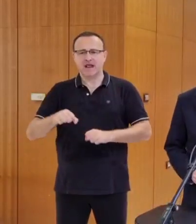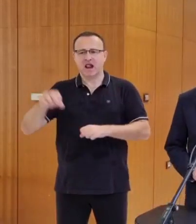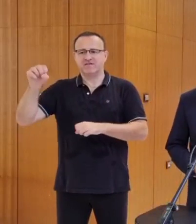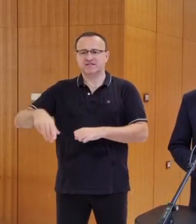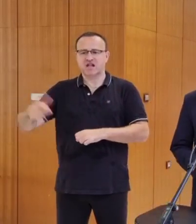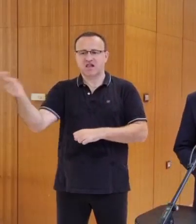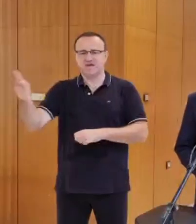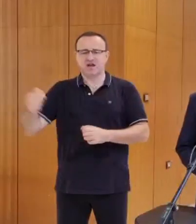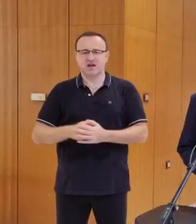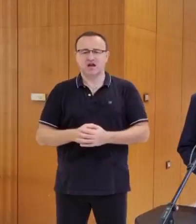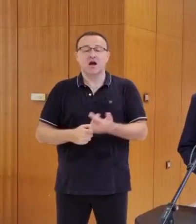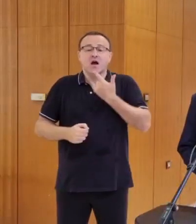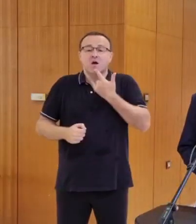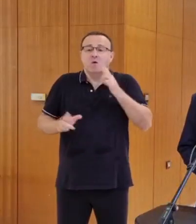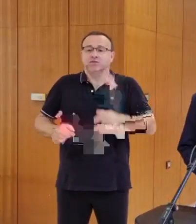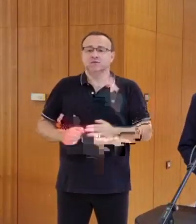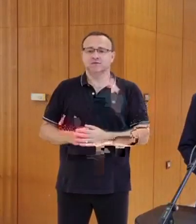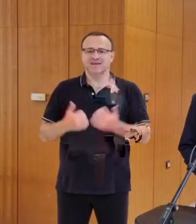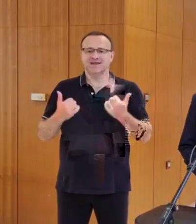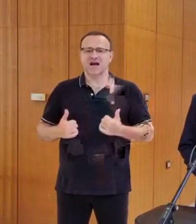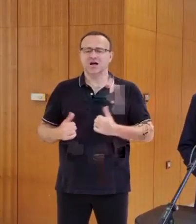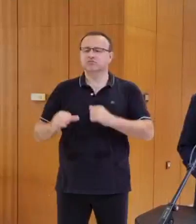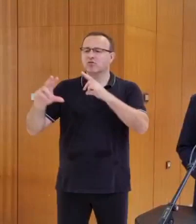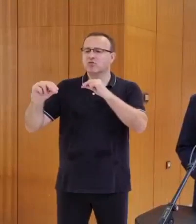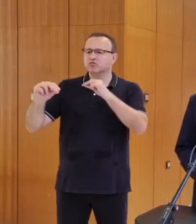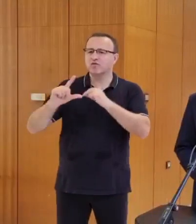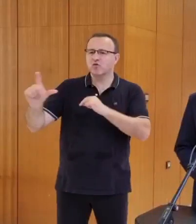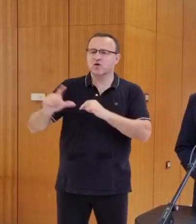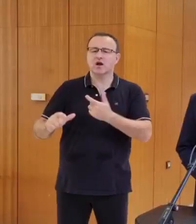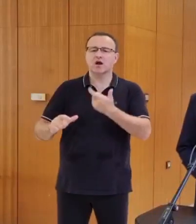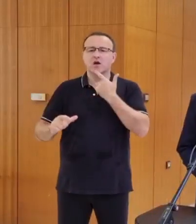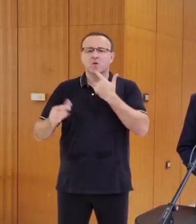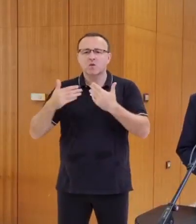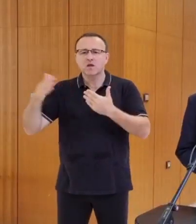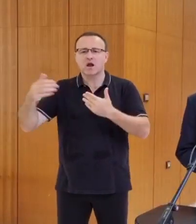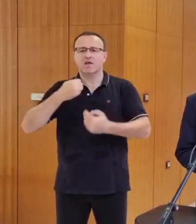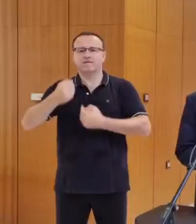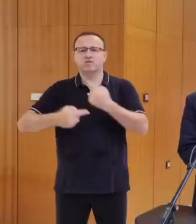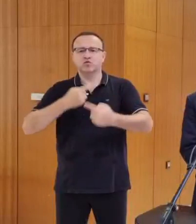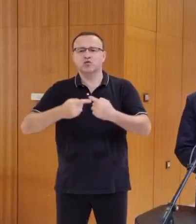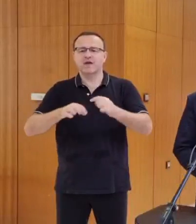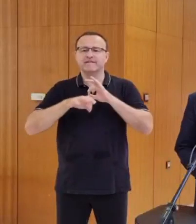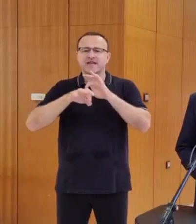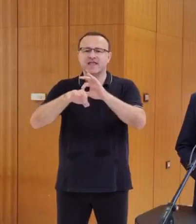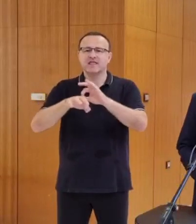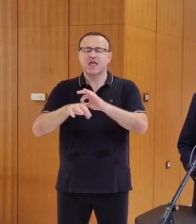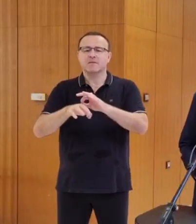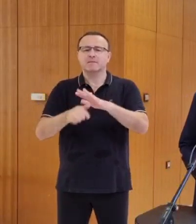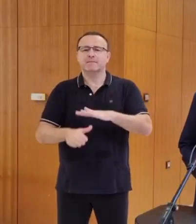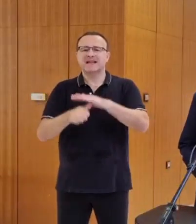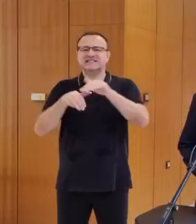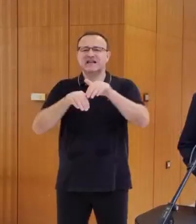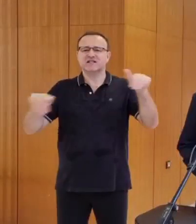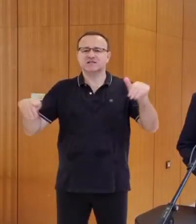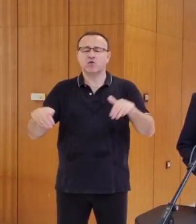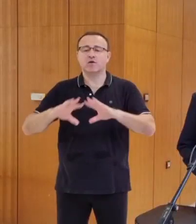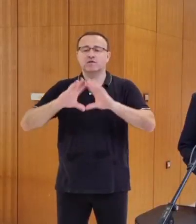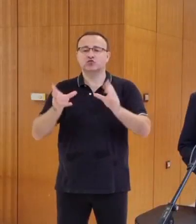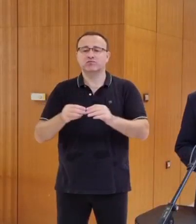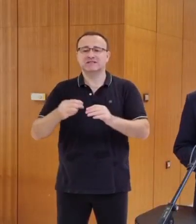No, momentálne prebiehajú rozhovory o tom, ako má ďalej fungovať vedenie a teda predstavenstvo Všeobecnej zdravotnej